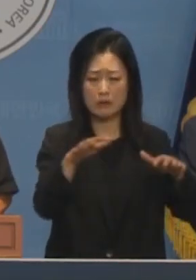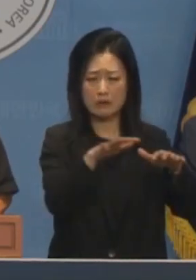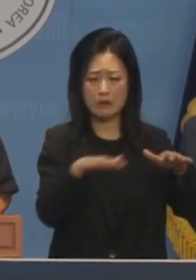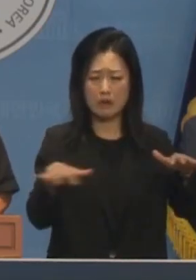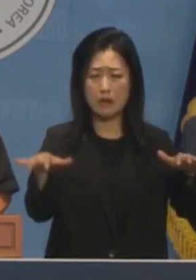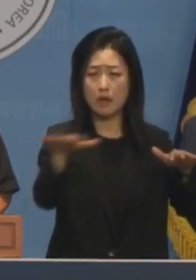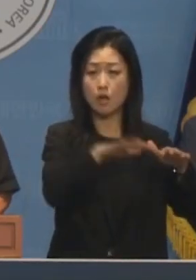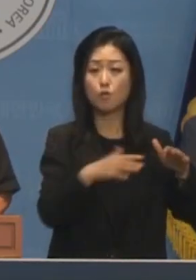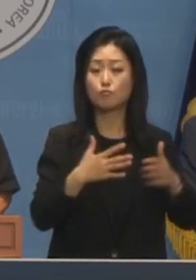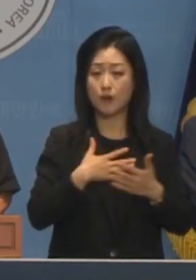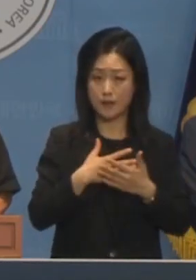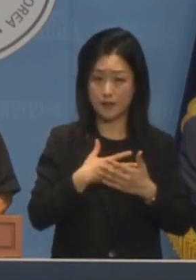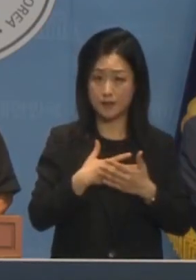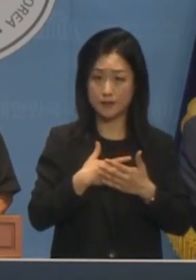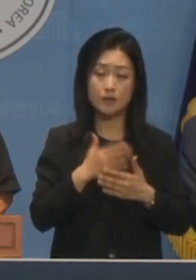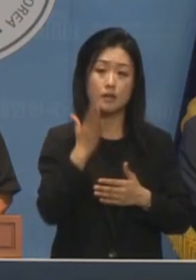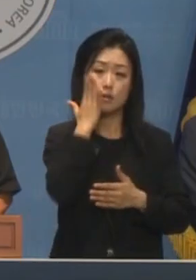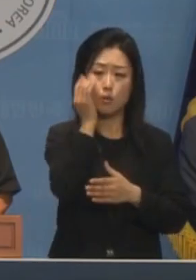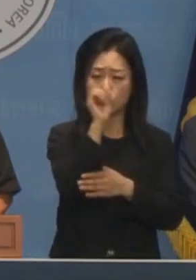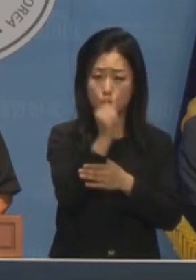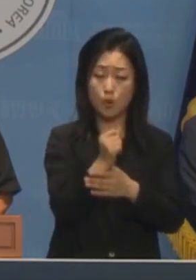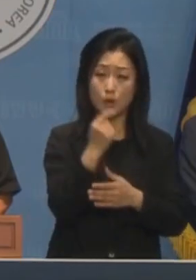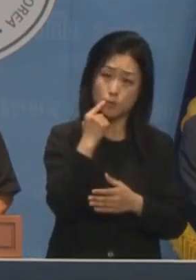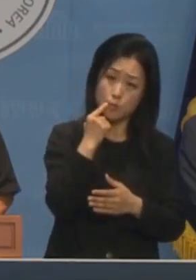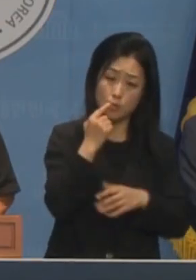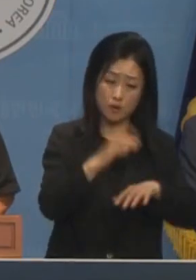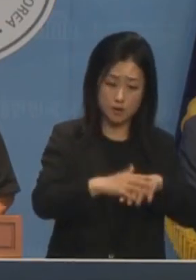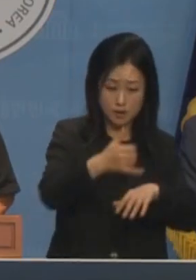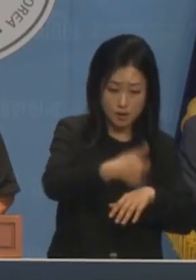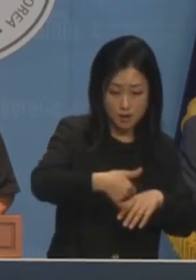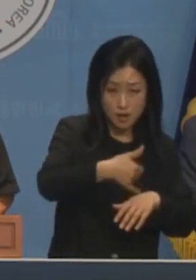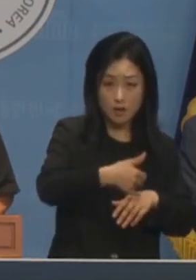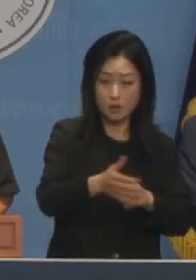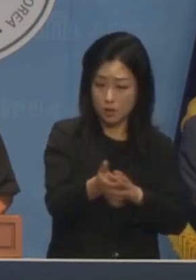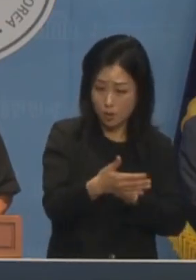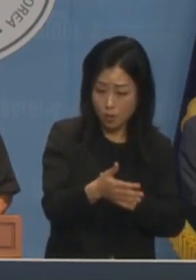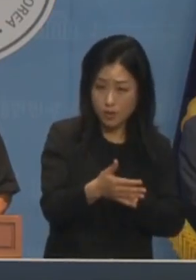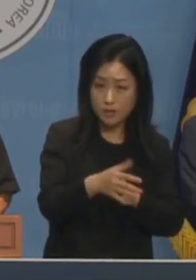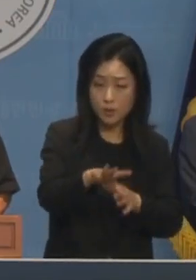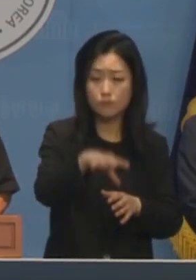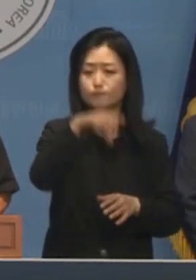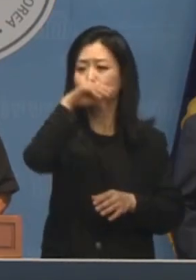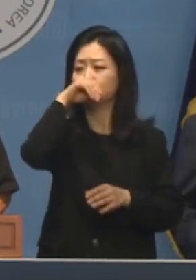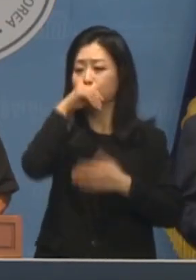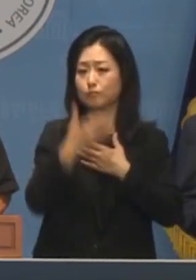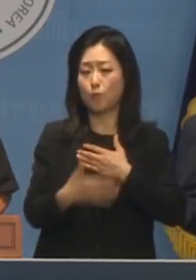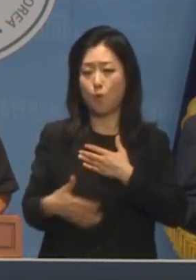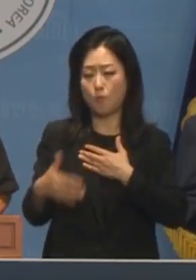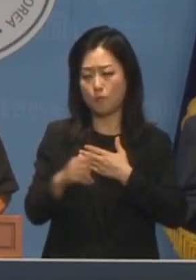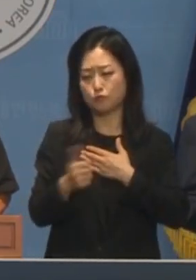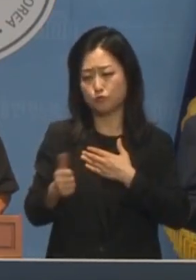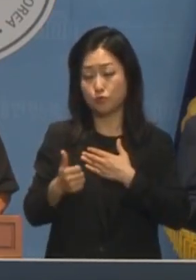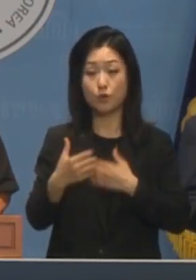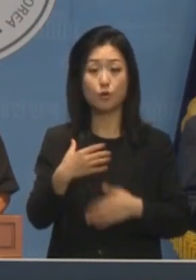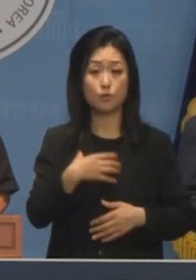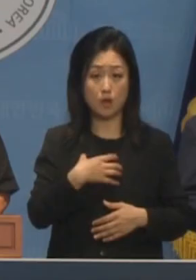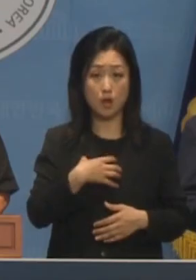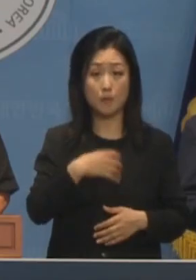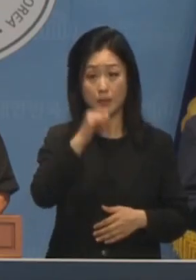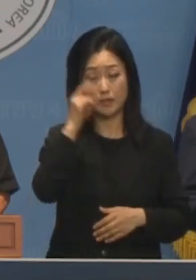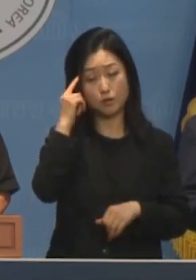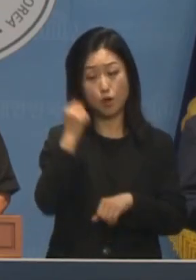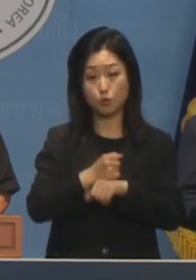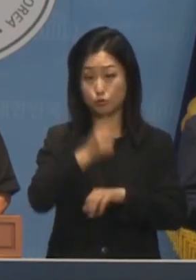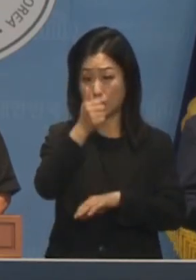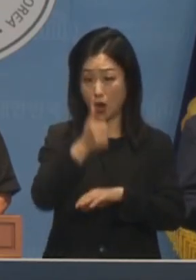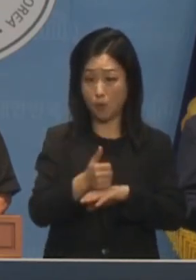떨고 있습니다. 녹조의 독은 농작물, 어패류는 물론 호흡기로 들어와 인체에 악영향을 끼친다는 과학적 연구